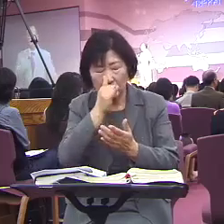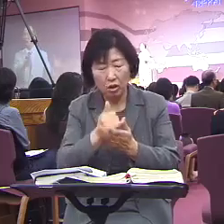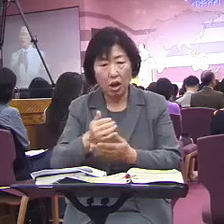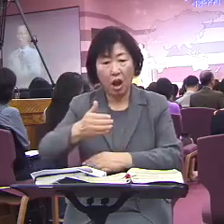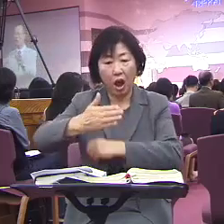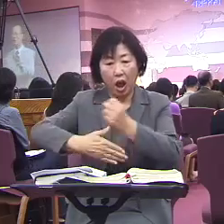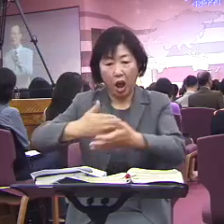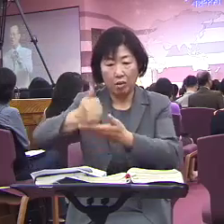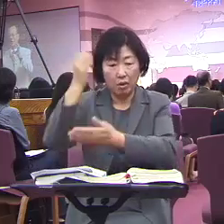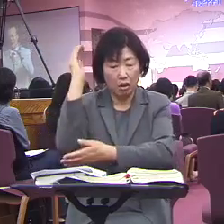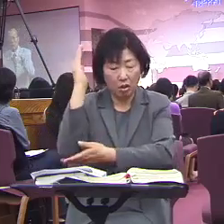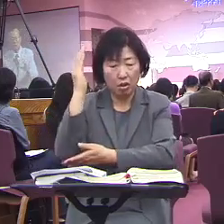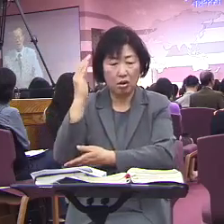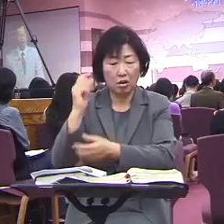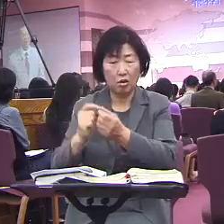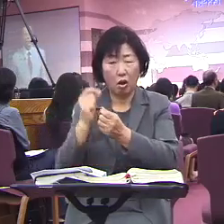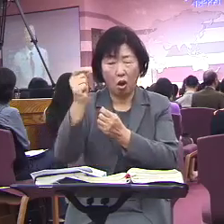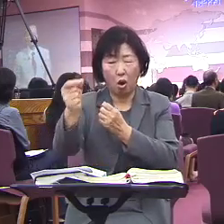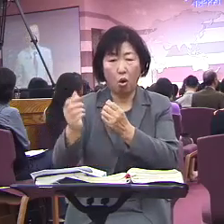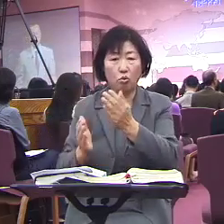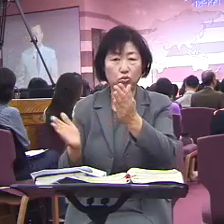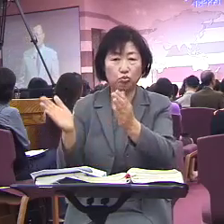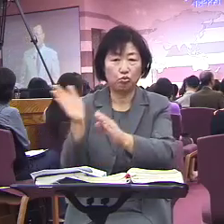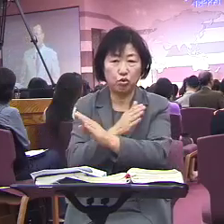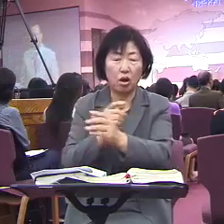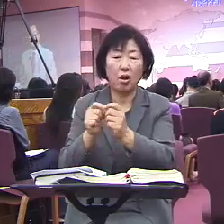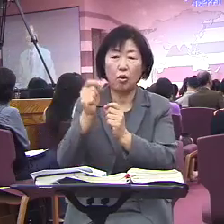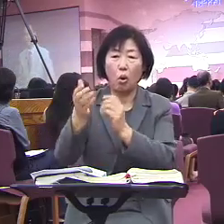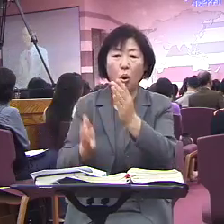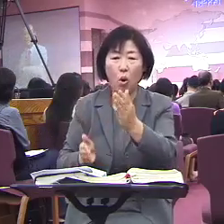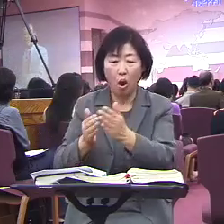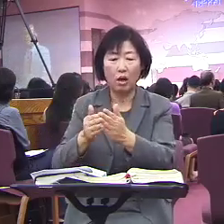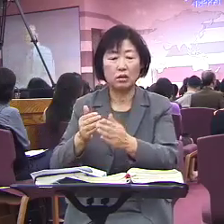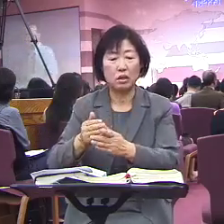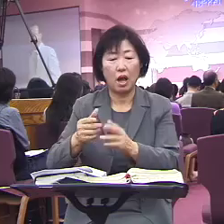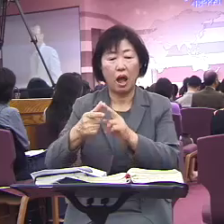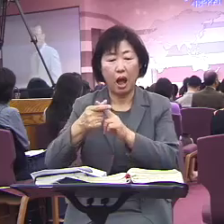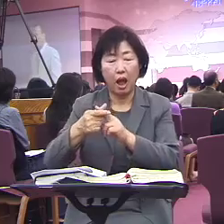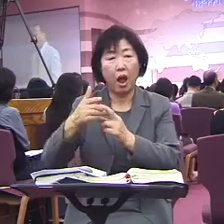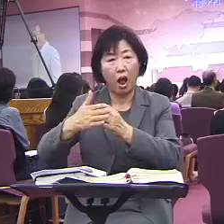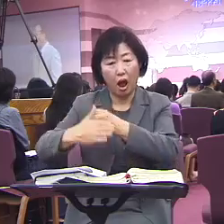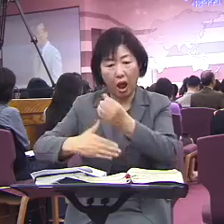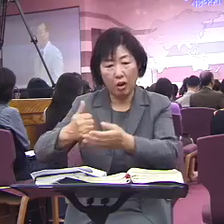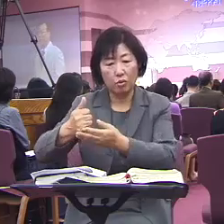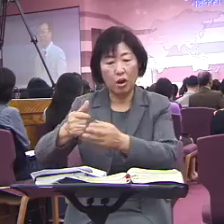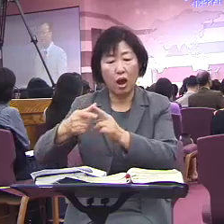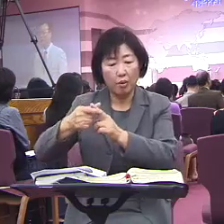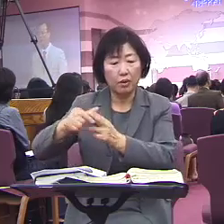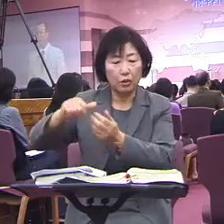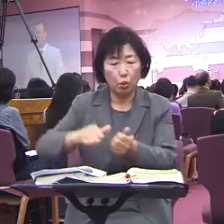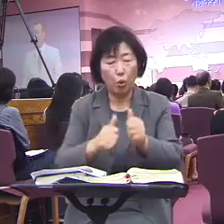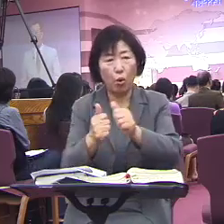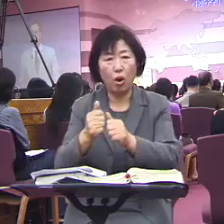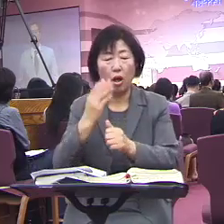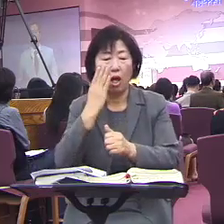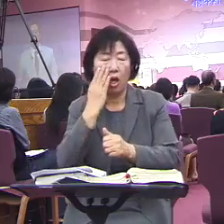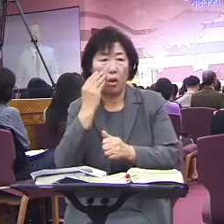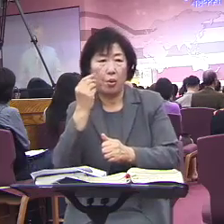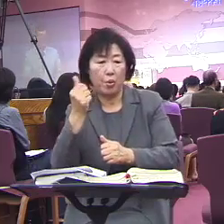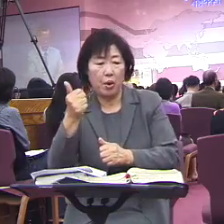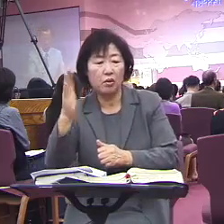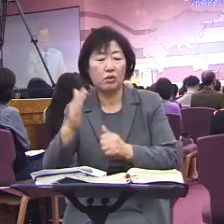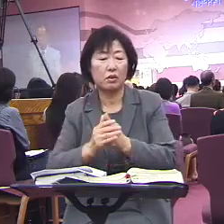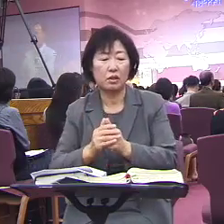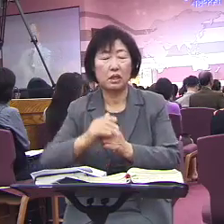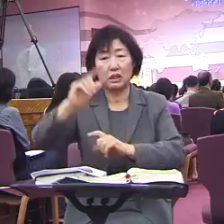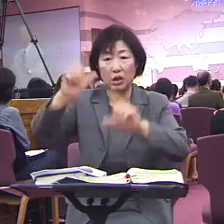말씀, 영혼부터 영혼까지는 하나님의 말씀이 함께 있고, 성경에 보니까 하나님이 동행하시는 것이 우리의 형통이라고 하는데, 우리 상황은